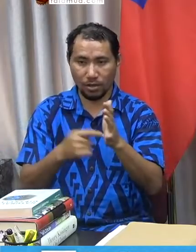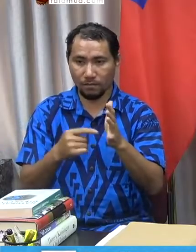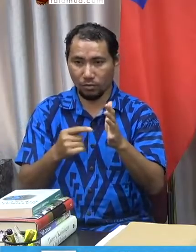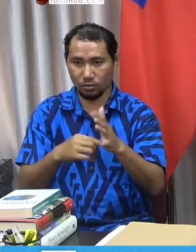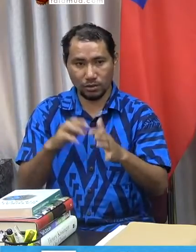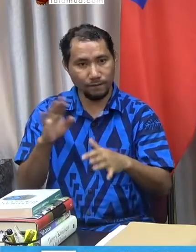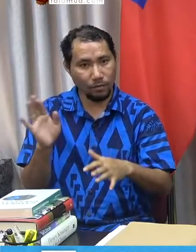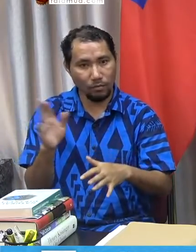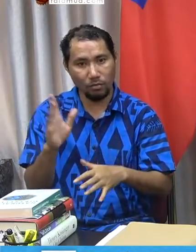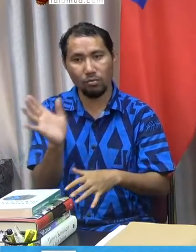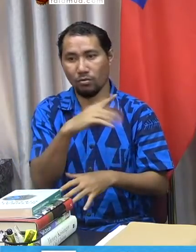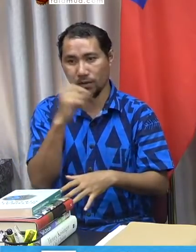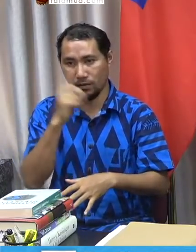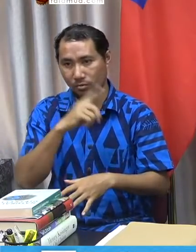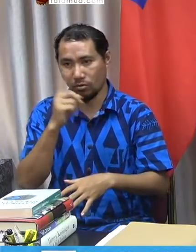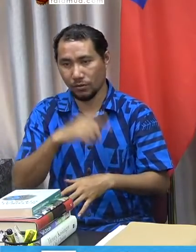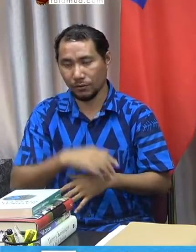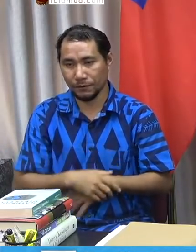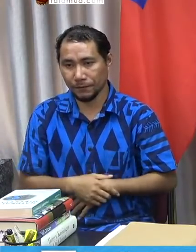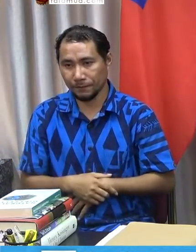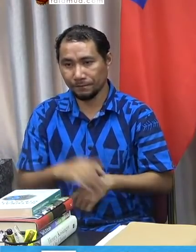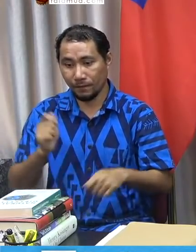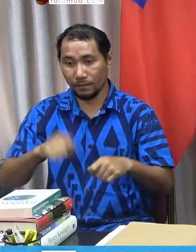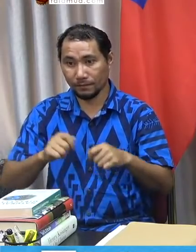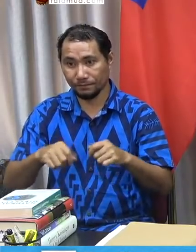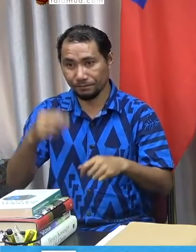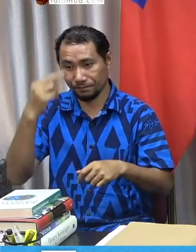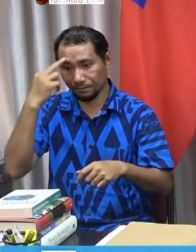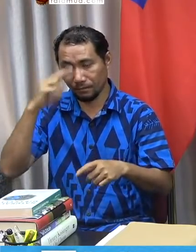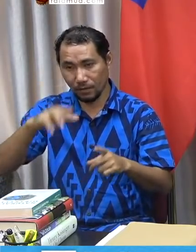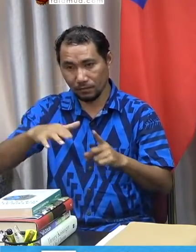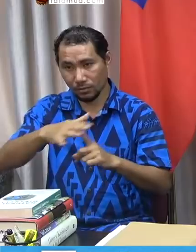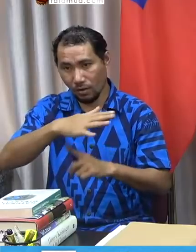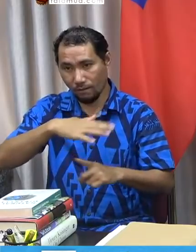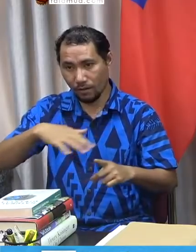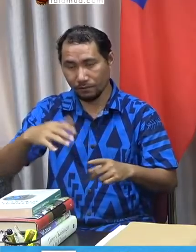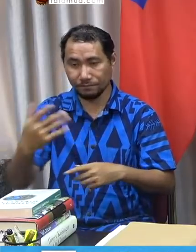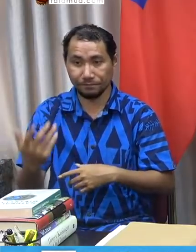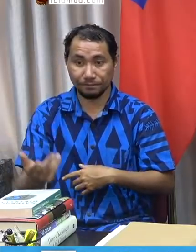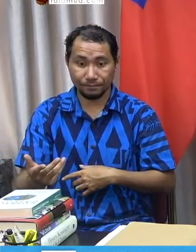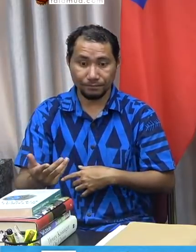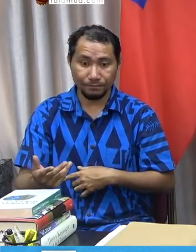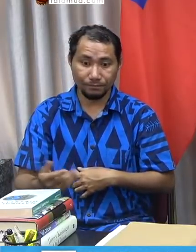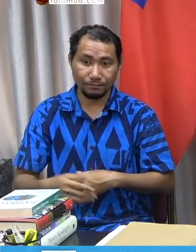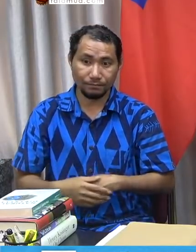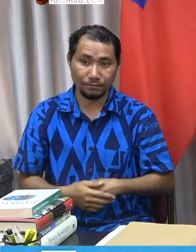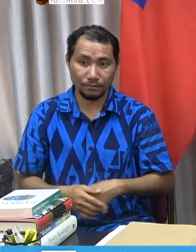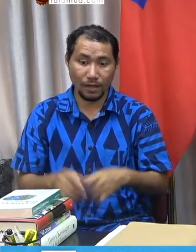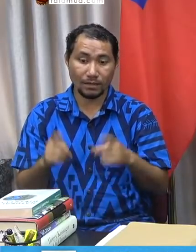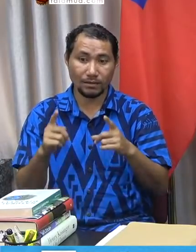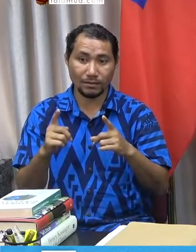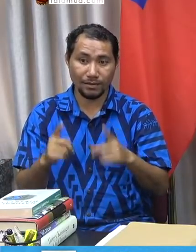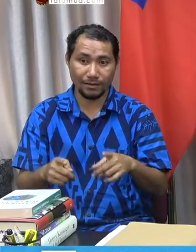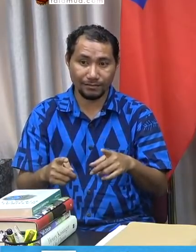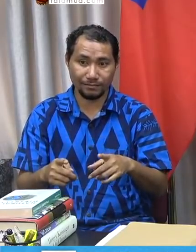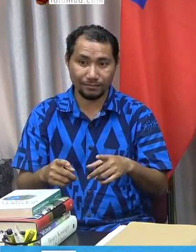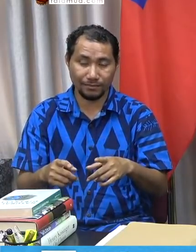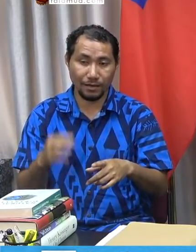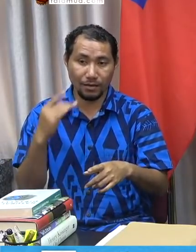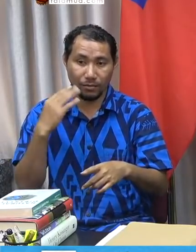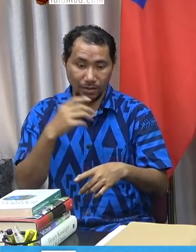masuafa. Ia, sai e lava ia le amatanga o le langa mai e le tamaitai minista o le nei mata